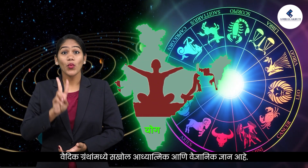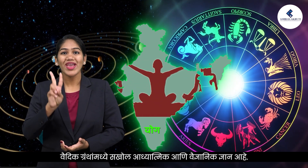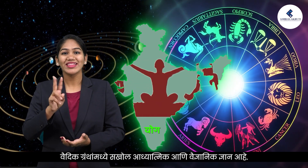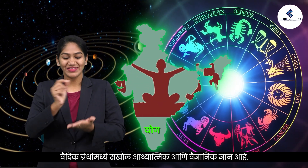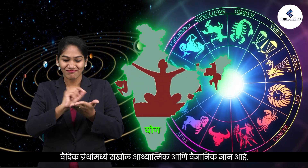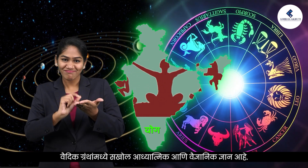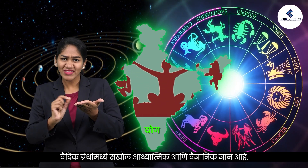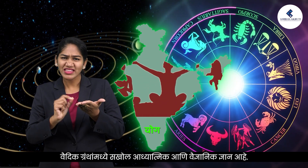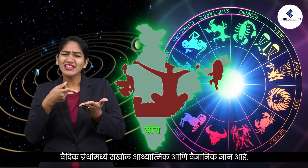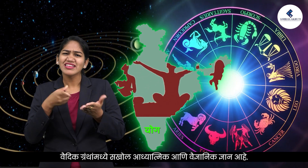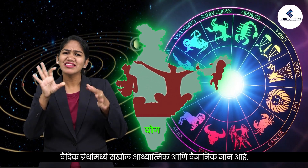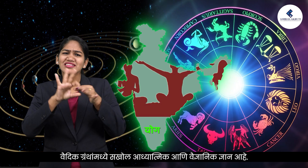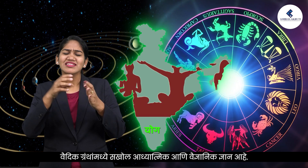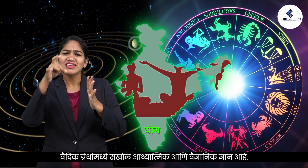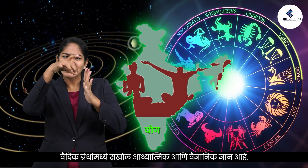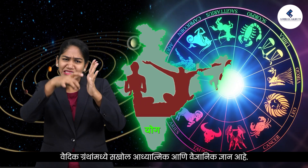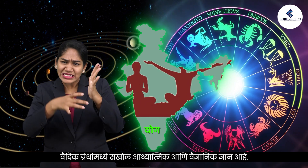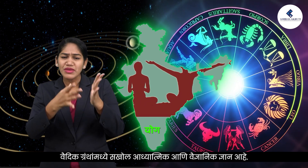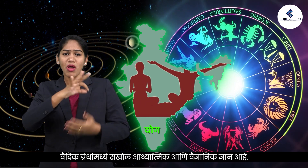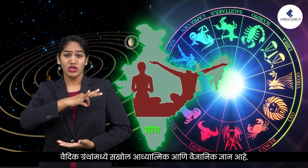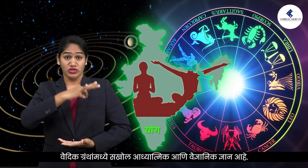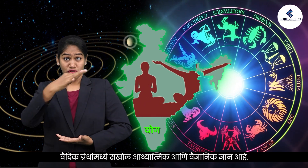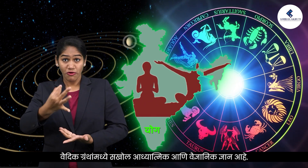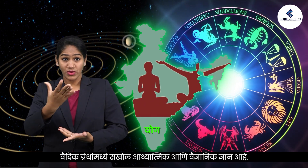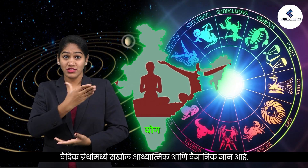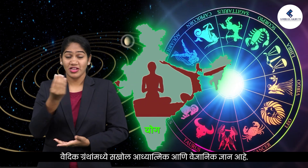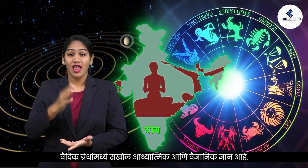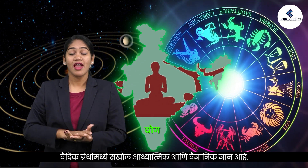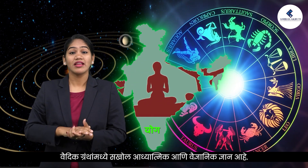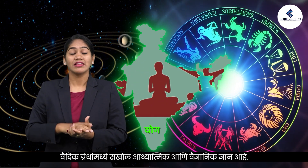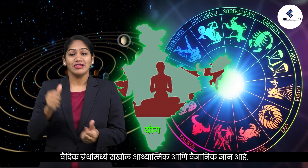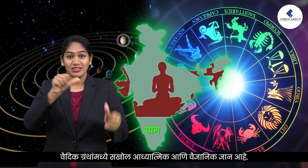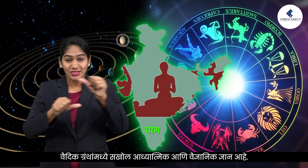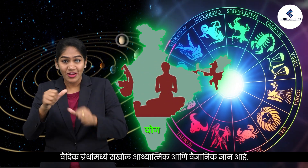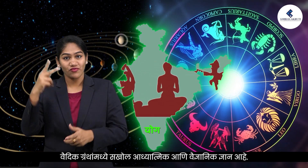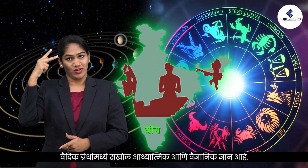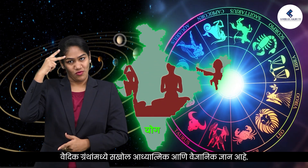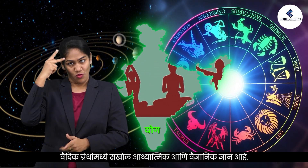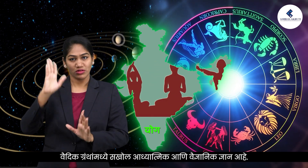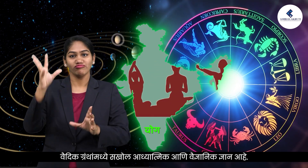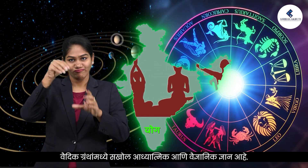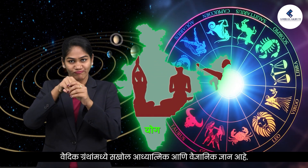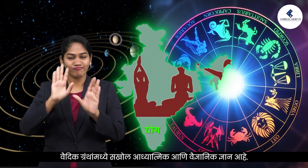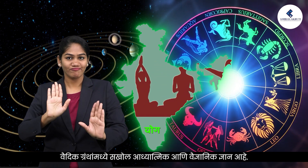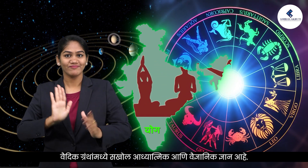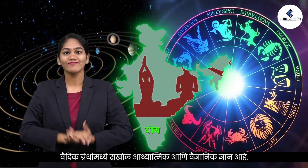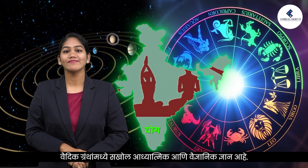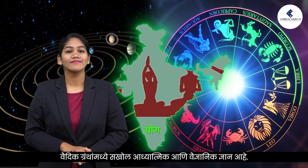वैदिक ग्रंथामध्ये सखोल आध्यात्मिक आणि वैज्ञानिक ज्ञान आहे.